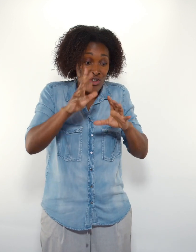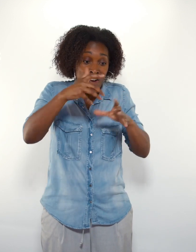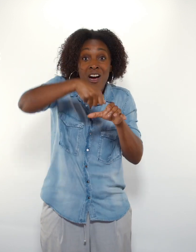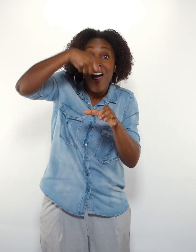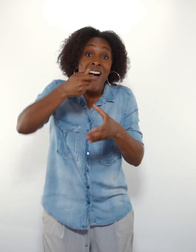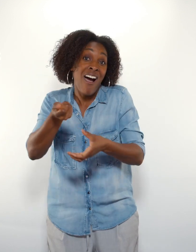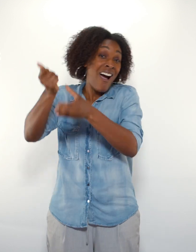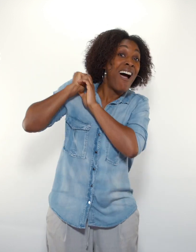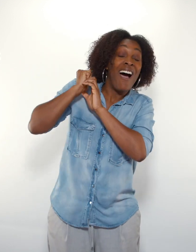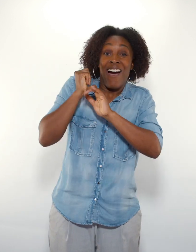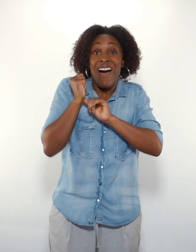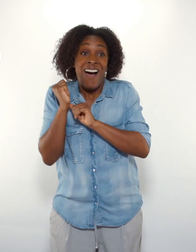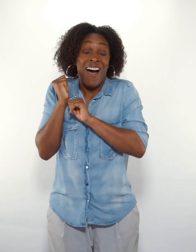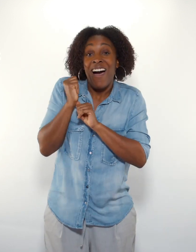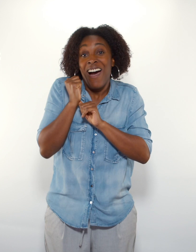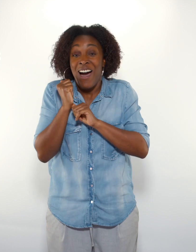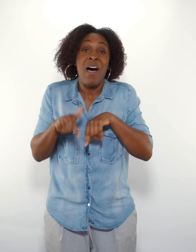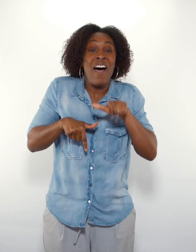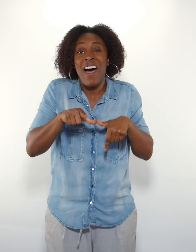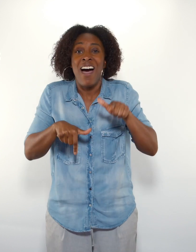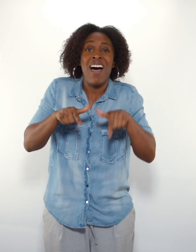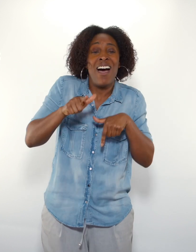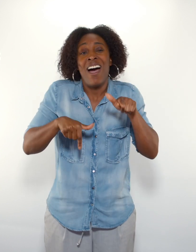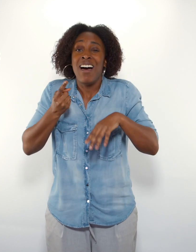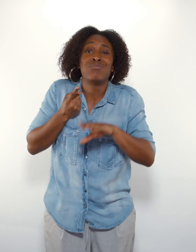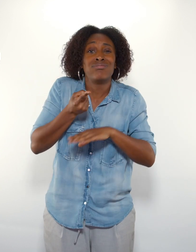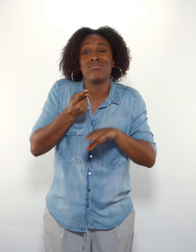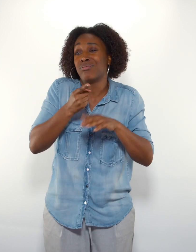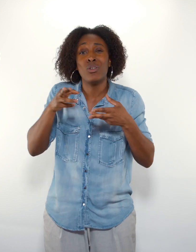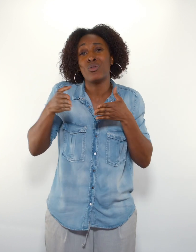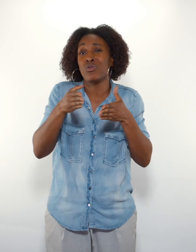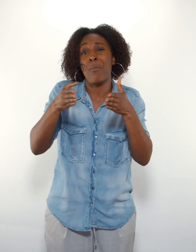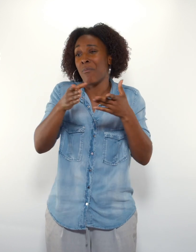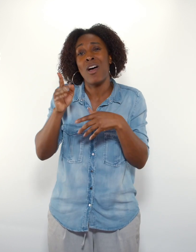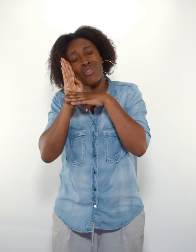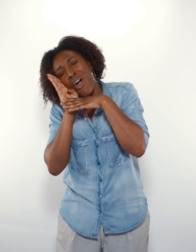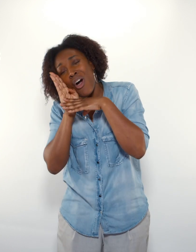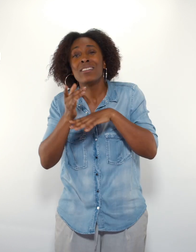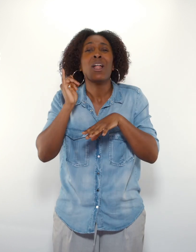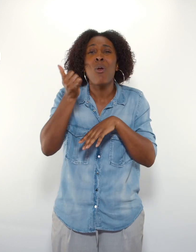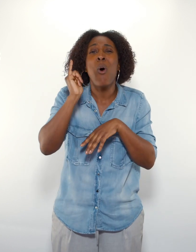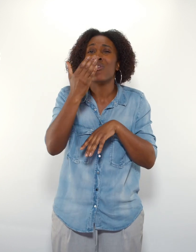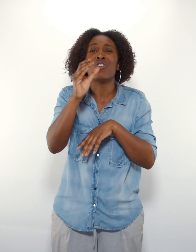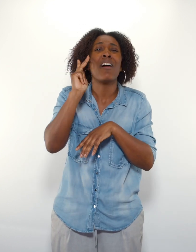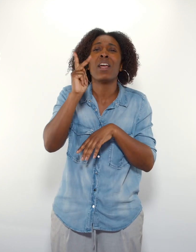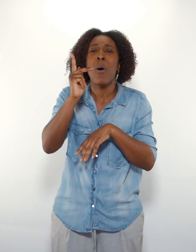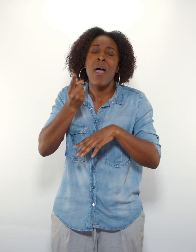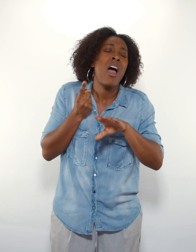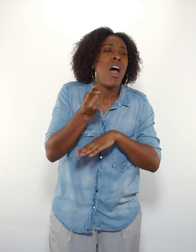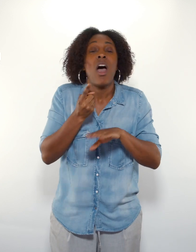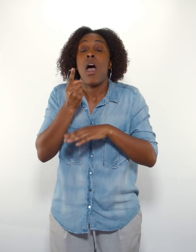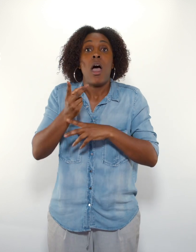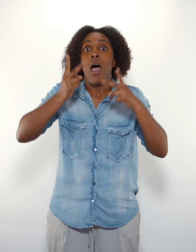baluchon, il part, il va rencontrer le roi, il dort au bord du chemin, le voyage est long, des centaines de kilomètres, et finalement il arrive